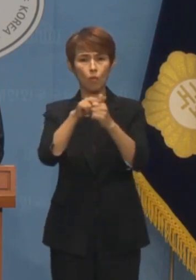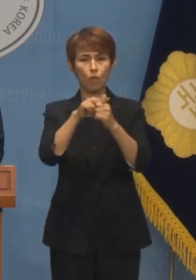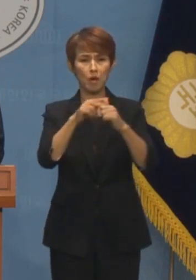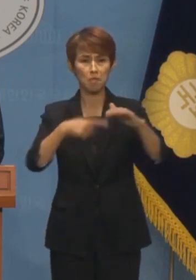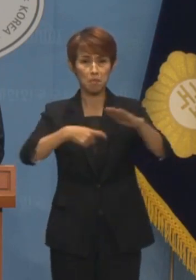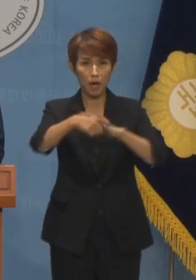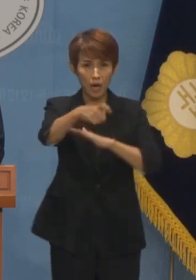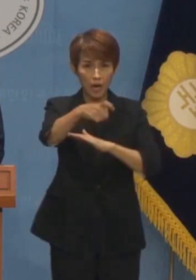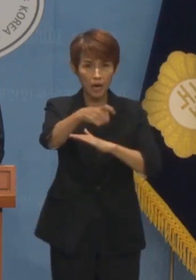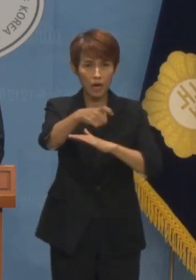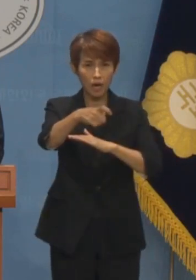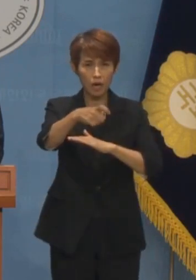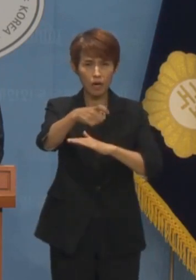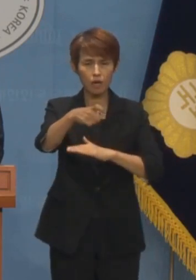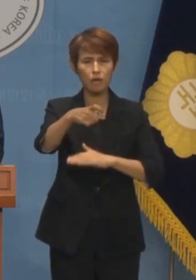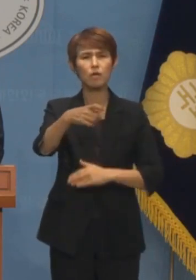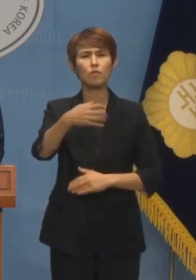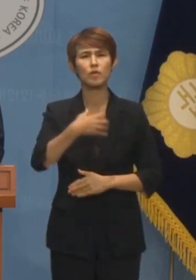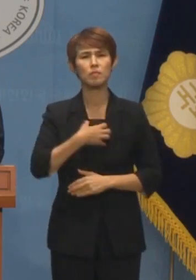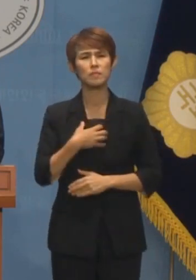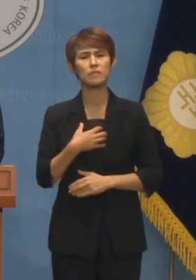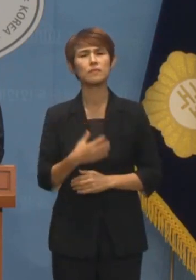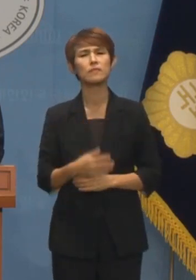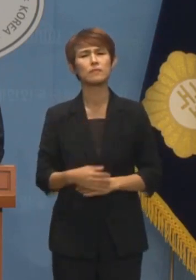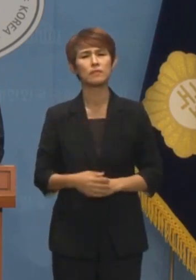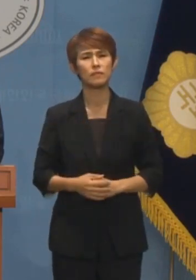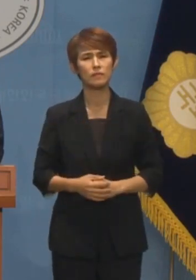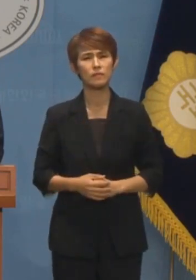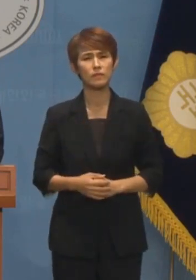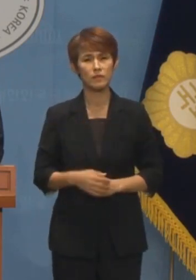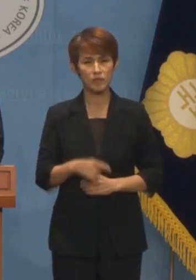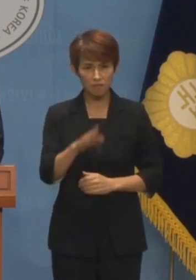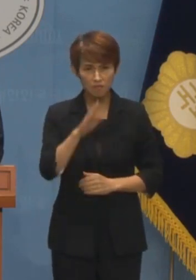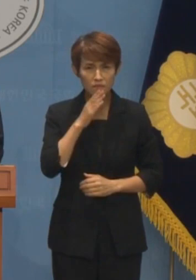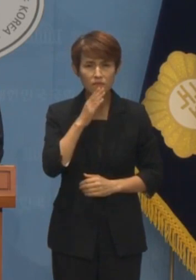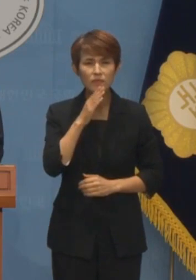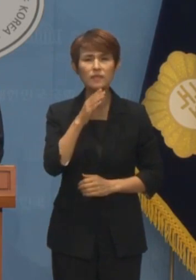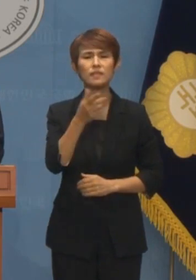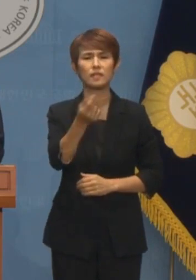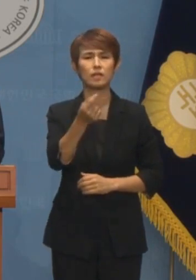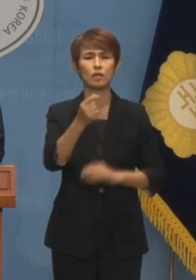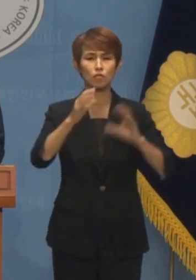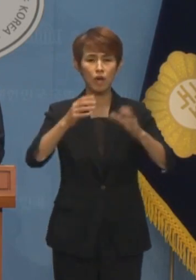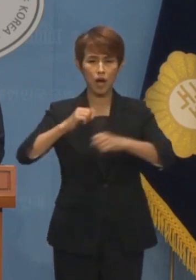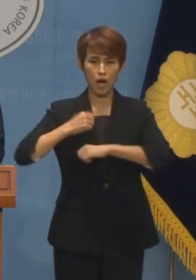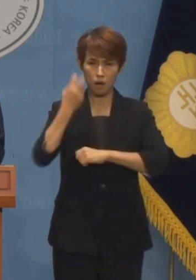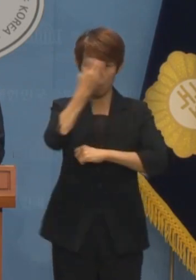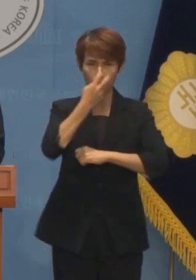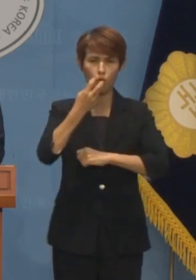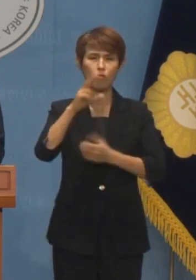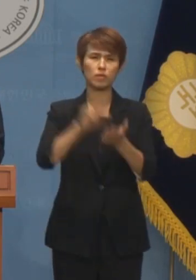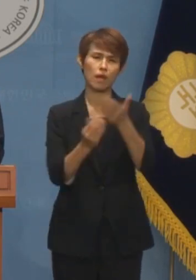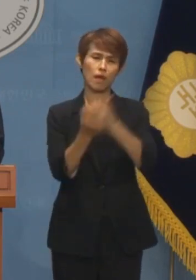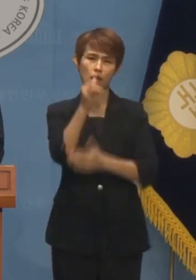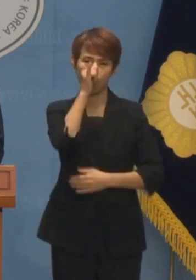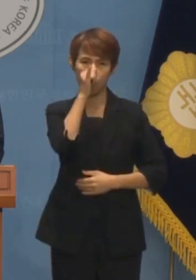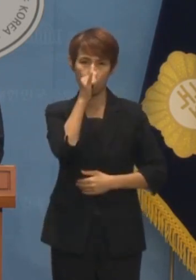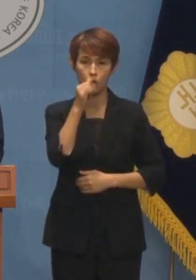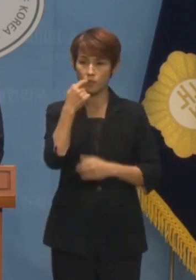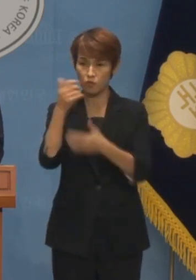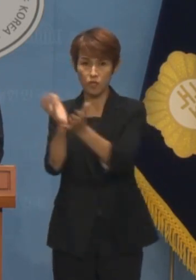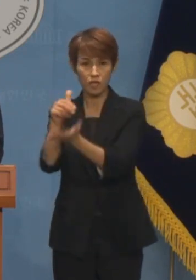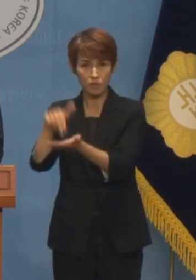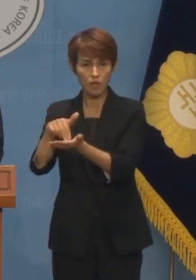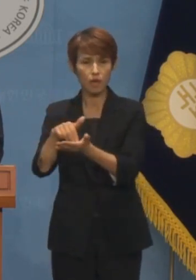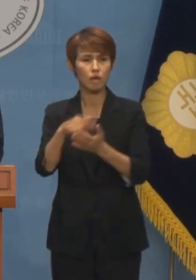그다지 놀랍지도 않습니다. 국가 안보가 무너져 내리고 있습니다. 더불어민주당은 윤 정부가